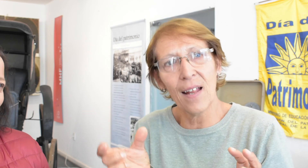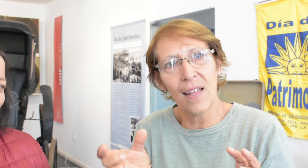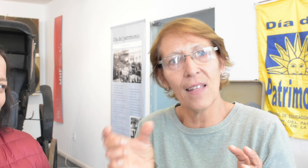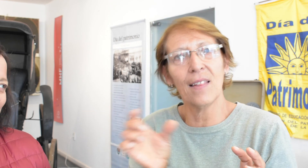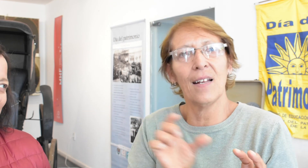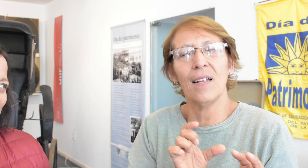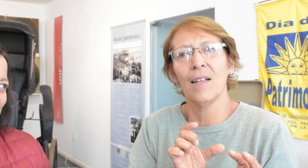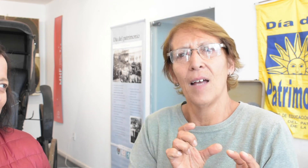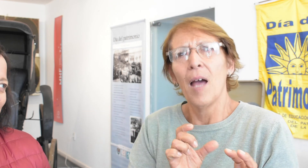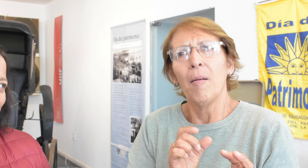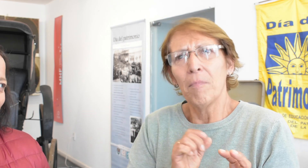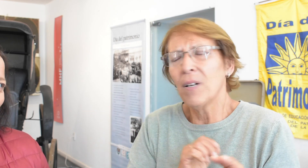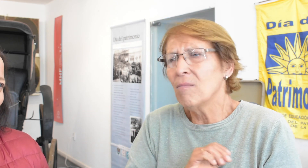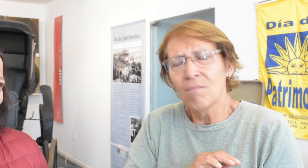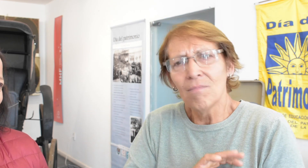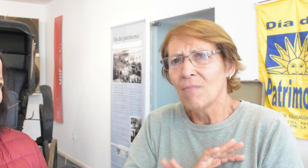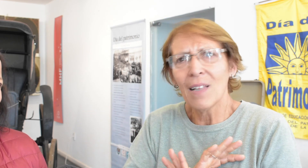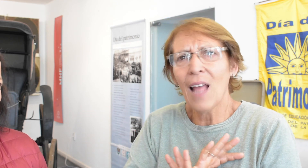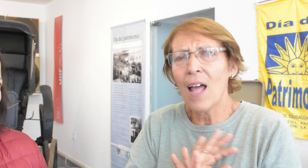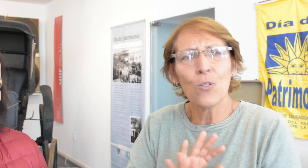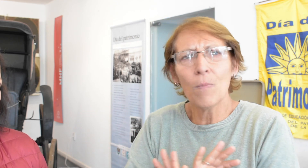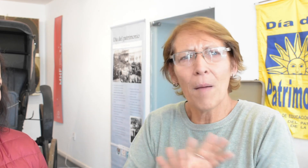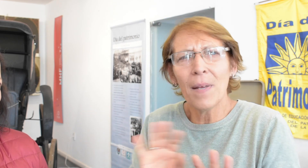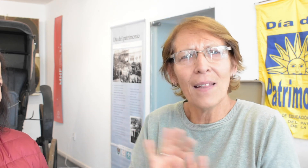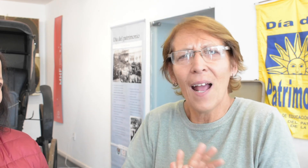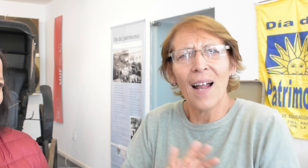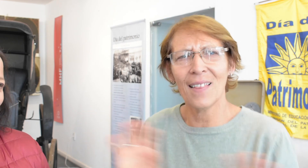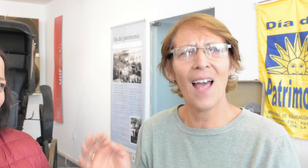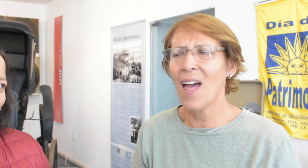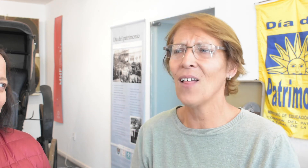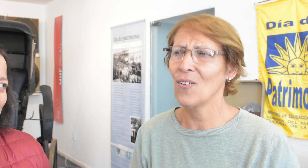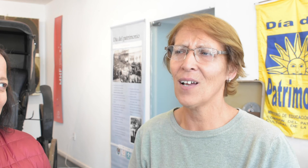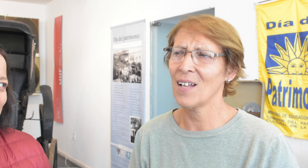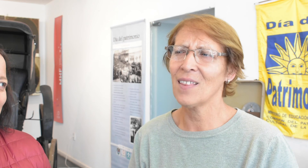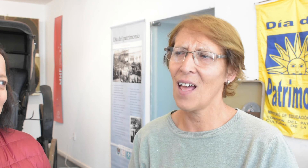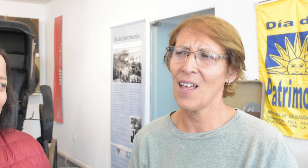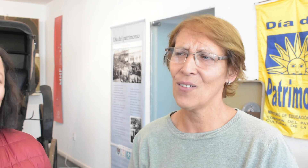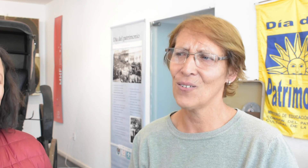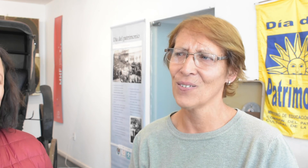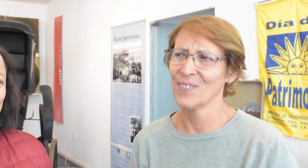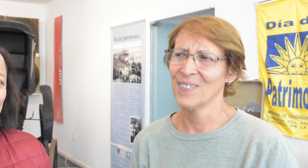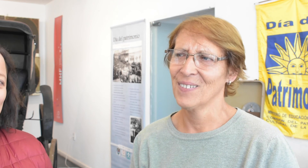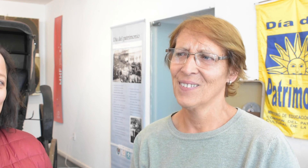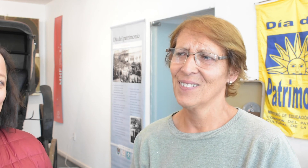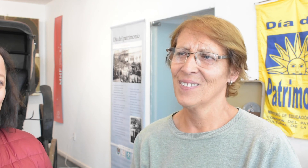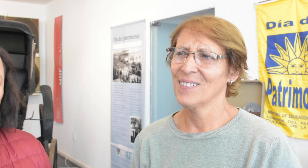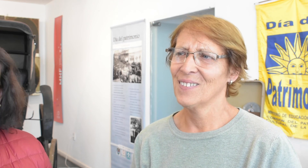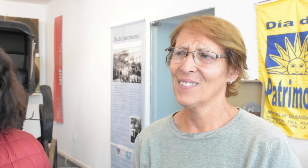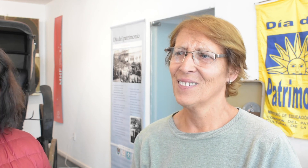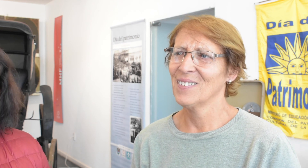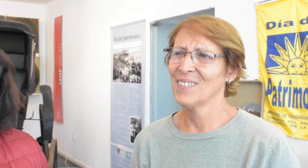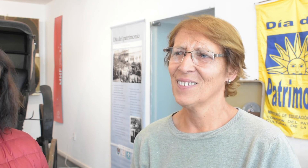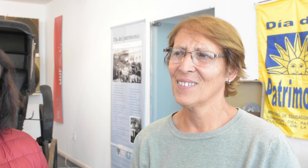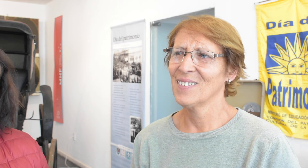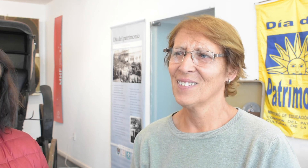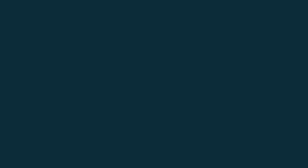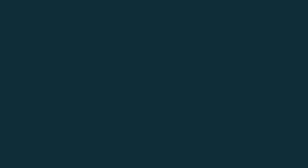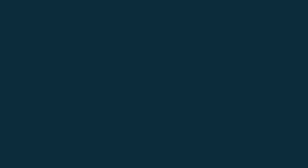letras, pero están sumamente descartados, descartados. ¿Algo más? No, no, no, no.